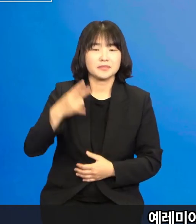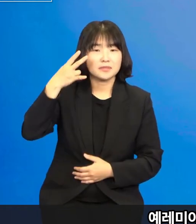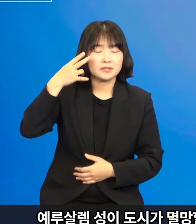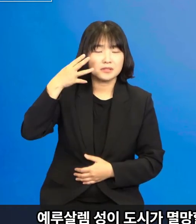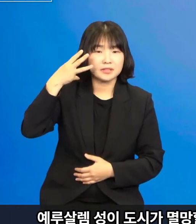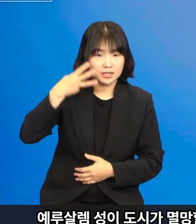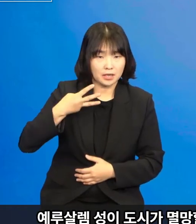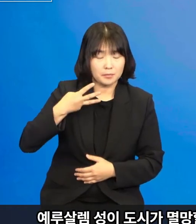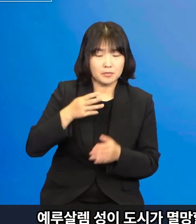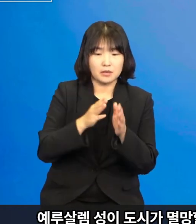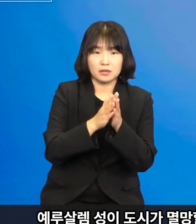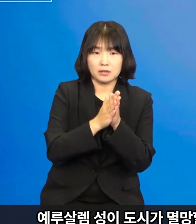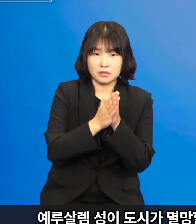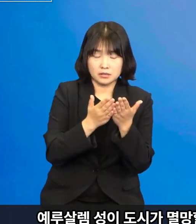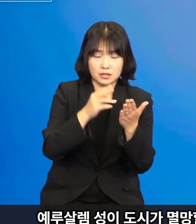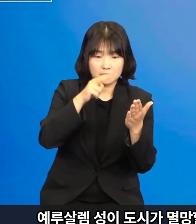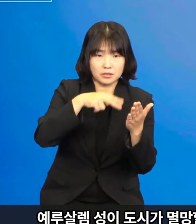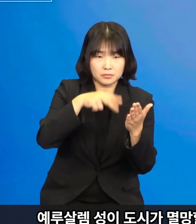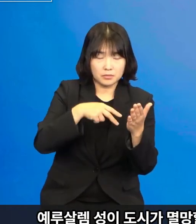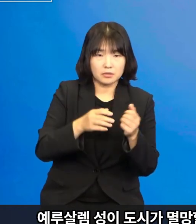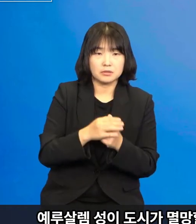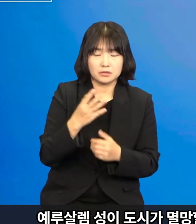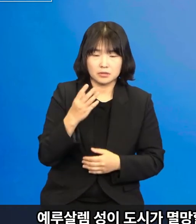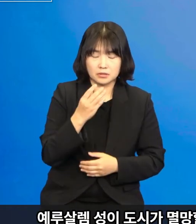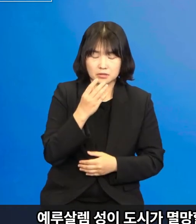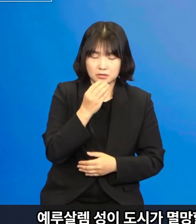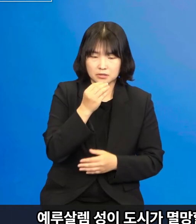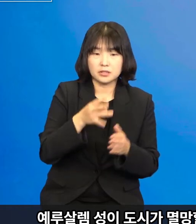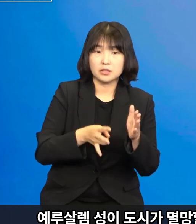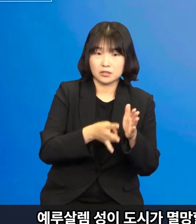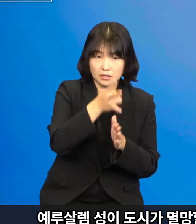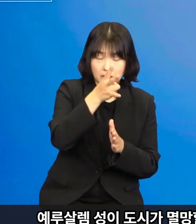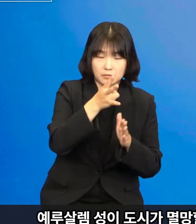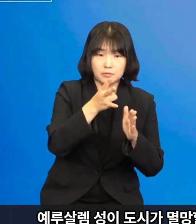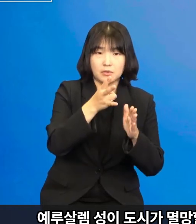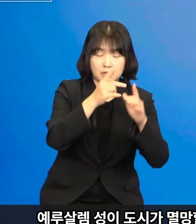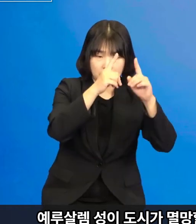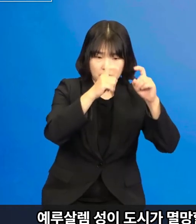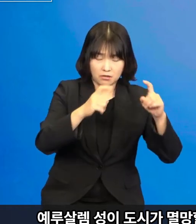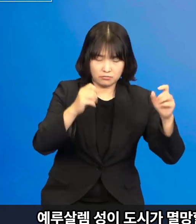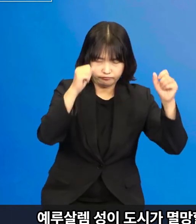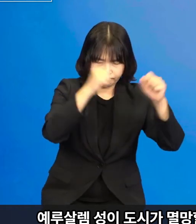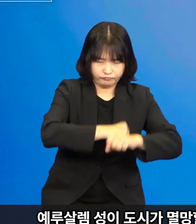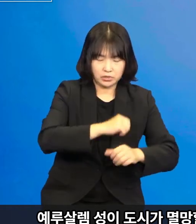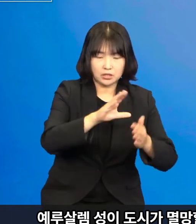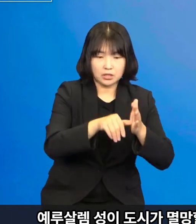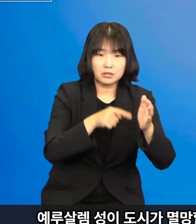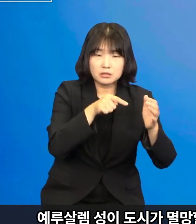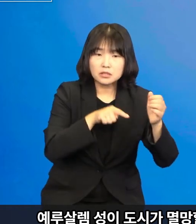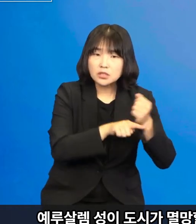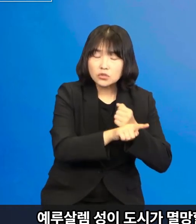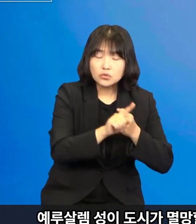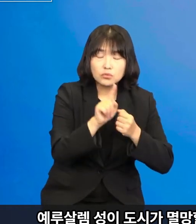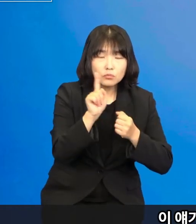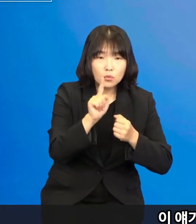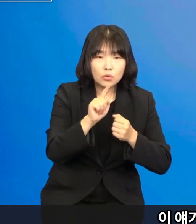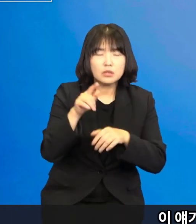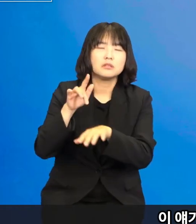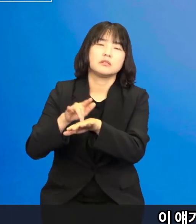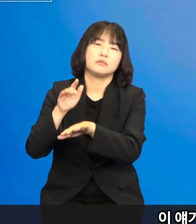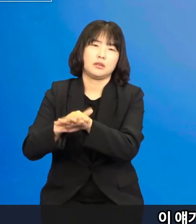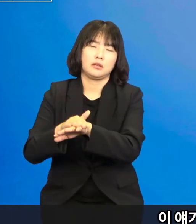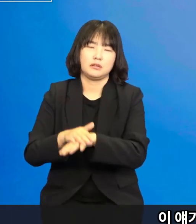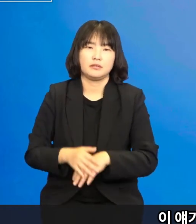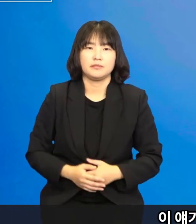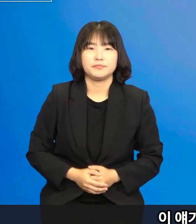읽어보시면 예루살렘 성이, 도시가 멸망할 때에 그 이유를, 습관을 얘기합니다. 이 얘기를